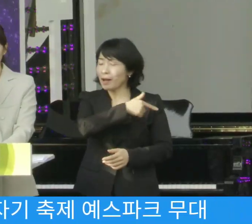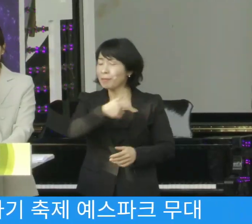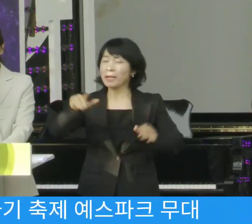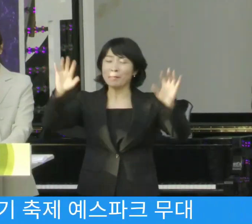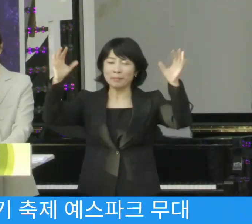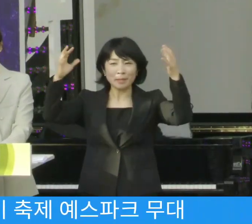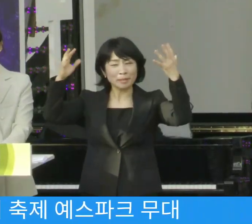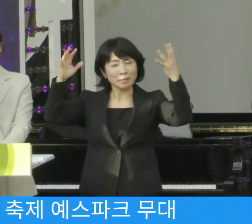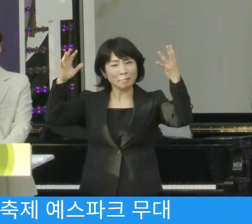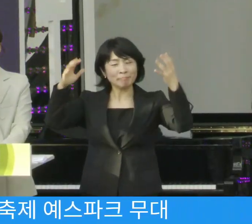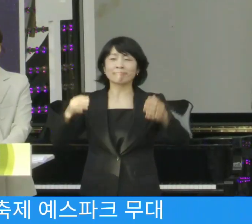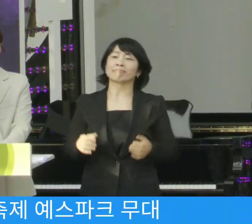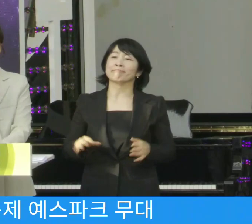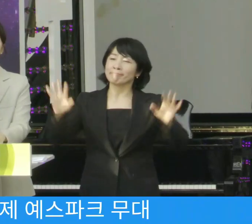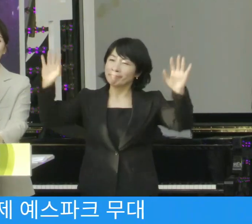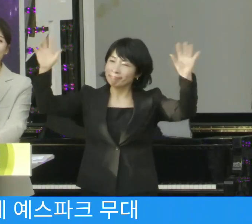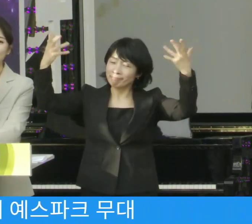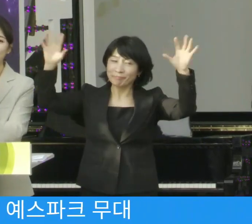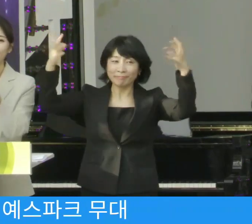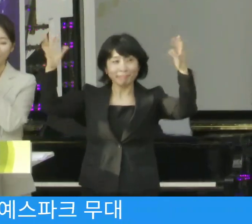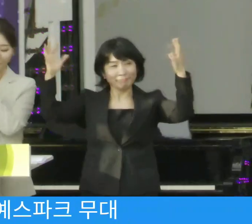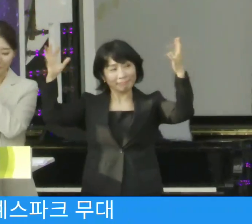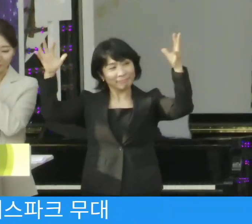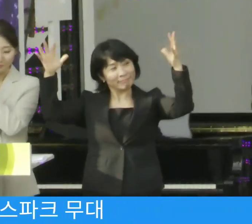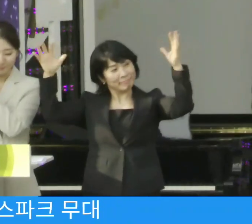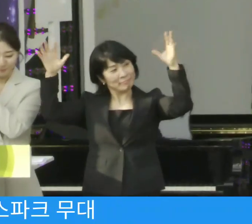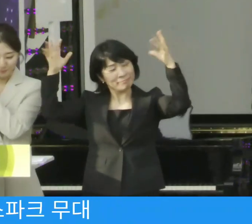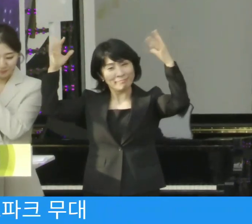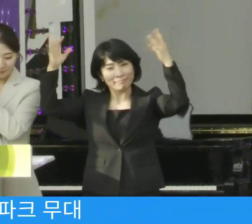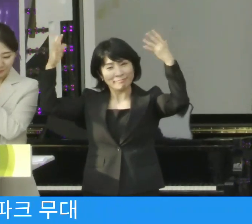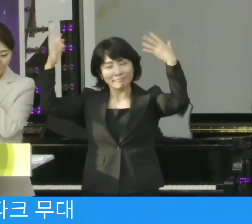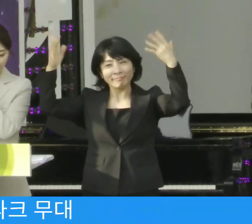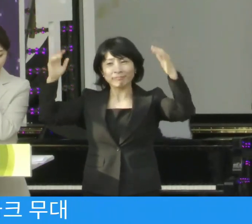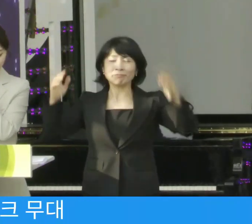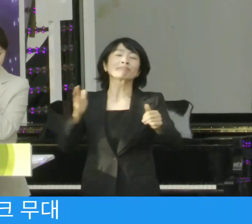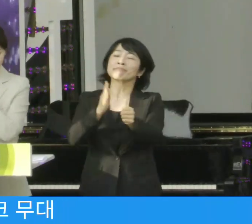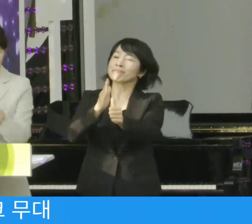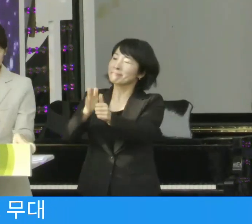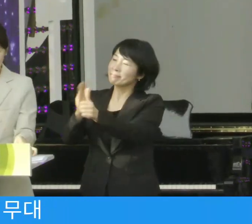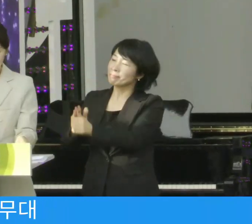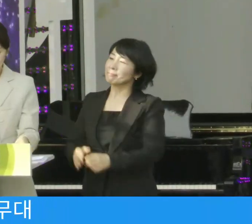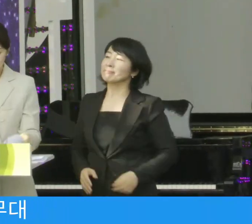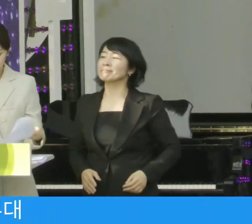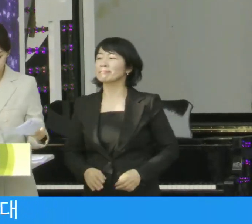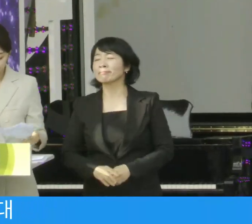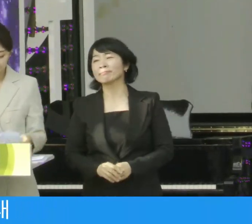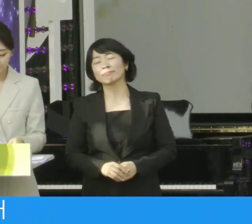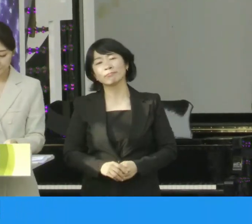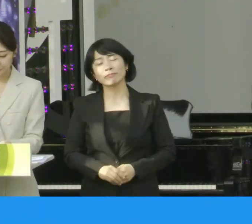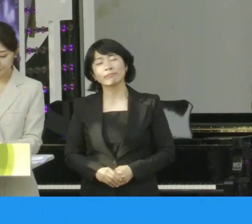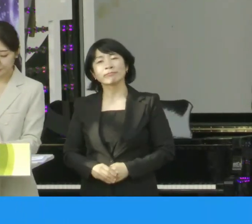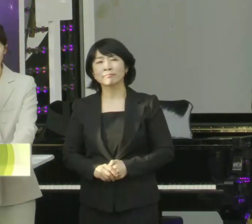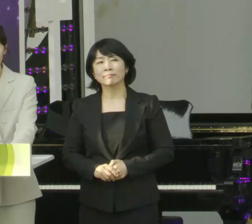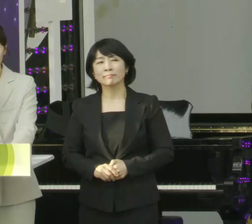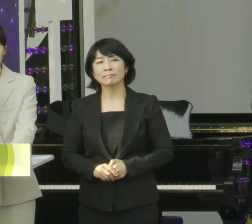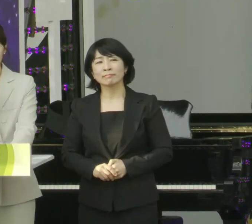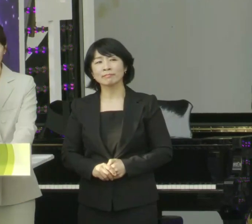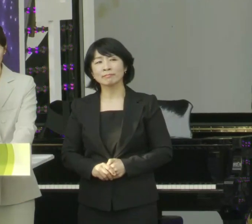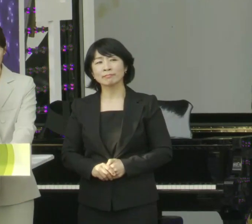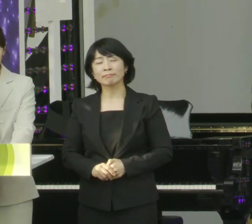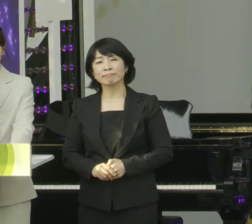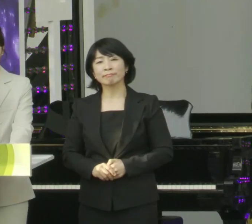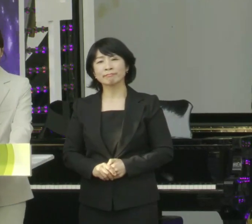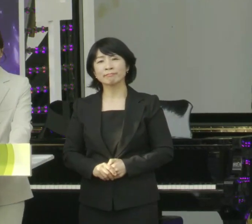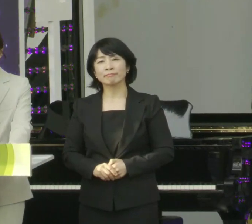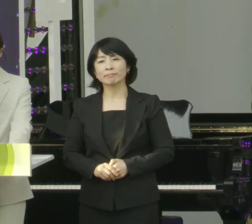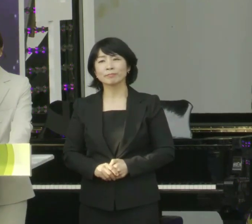감사드리며 다 함께 큰 박수 보내주시기 바랍니다. Thank you very much for coming today. Please give a big round of applause. Performance